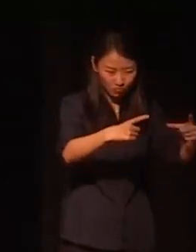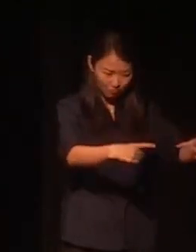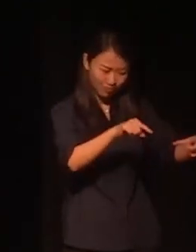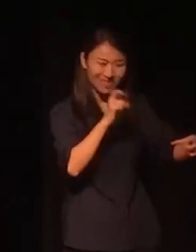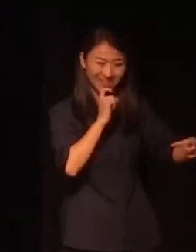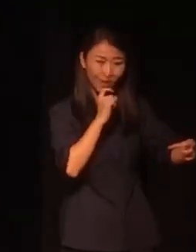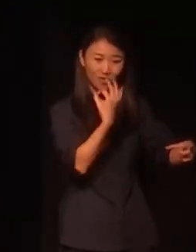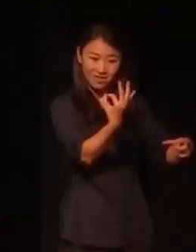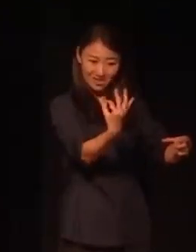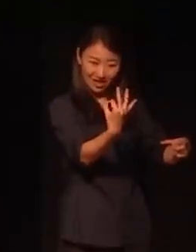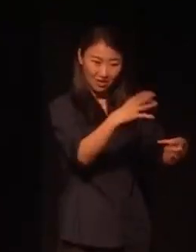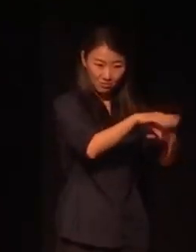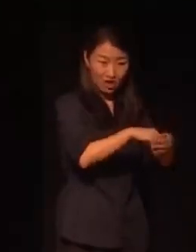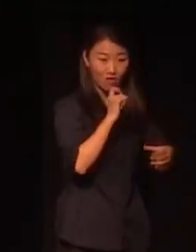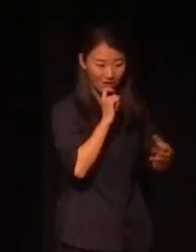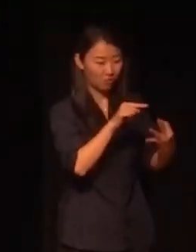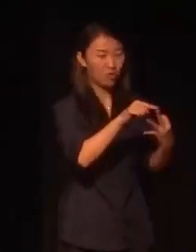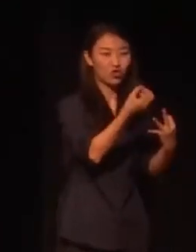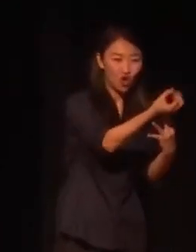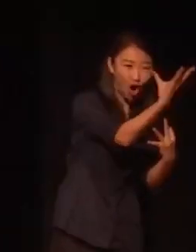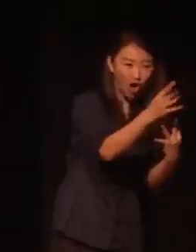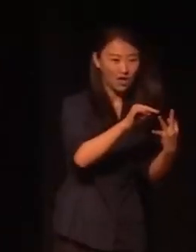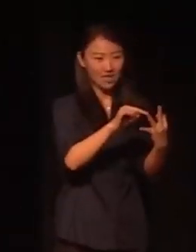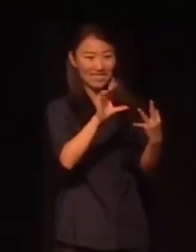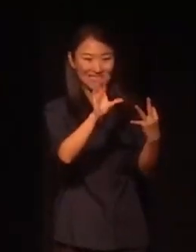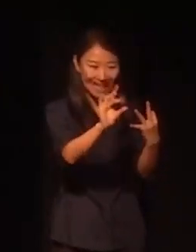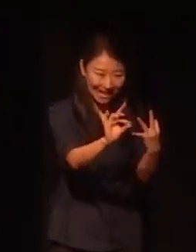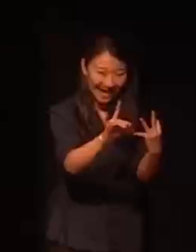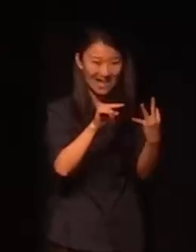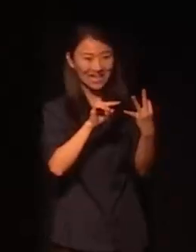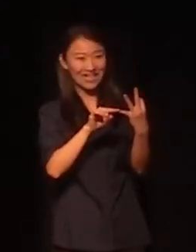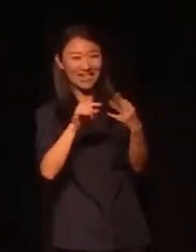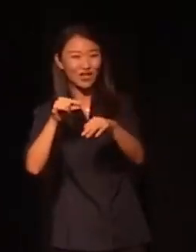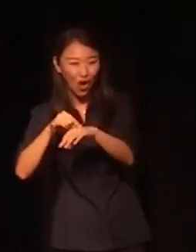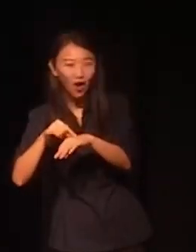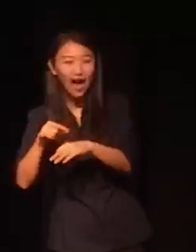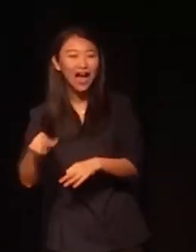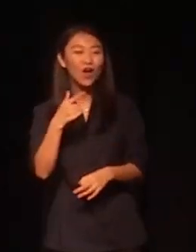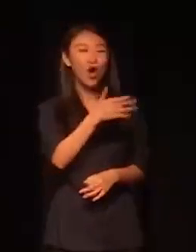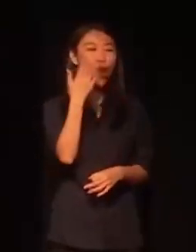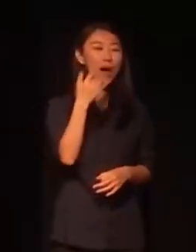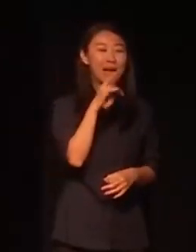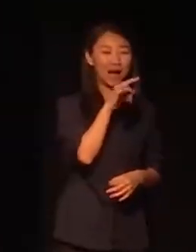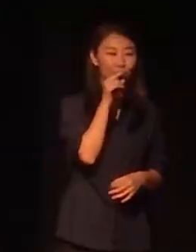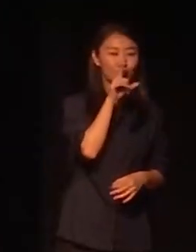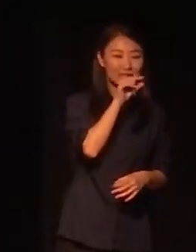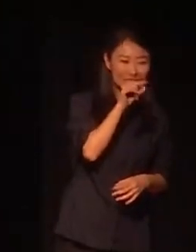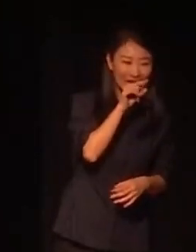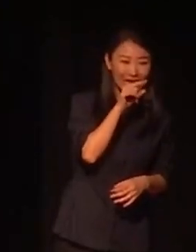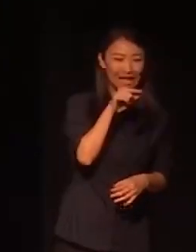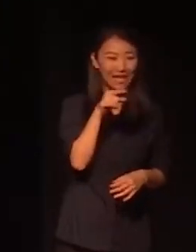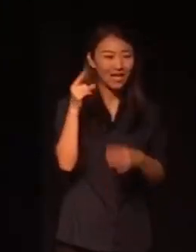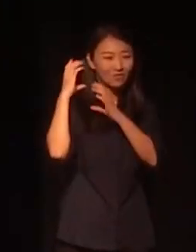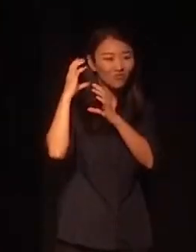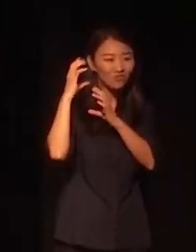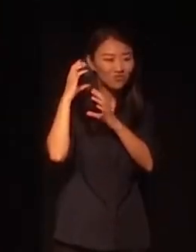accessory vegetable plus sauce plus meat. The 香茅惹汁鸡, chicken with lemongrass